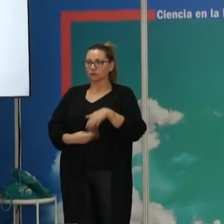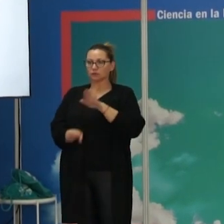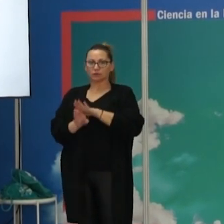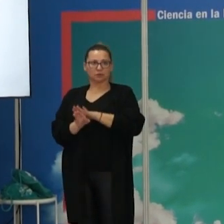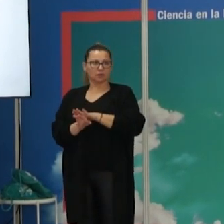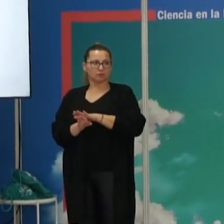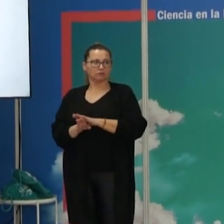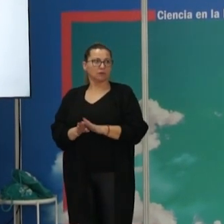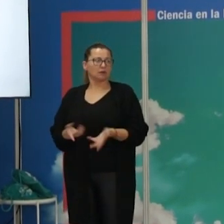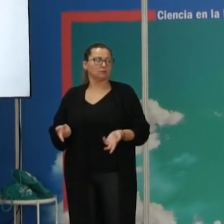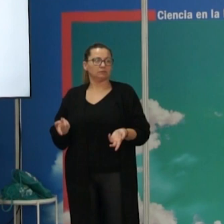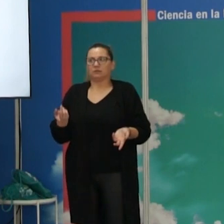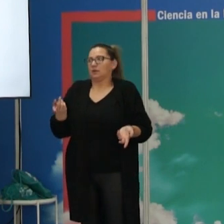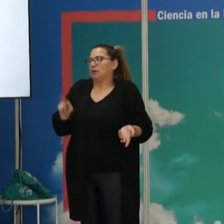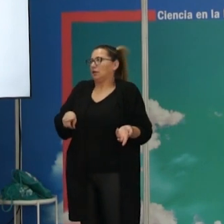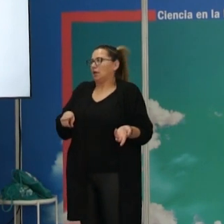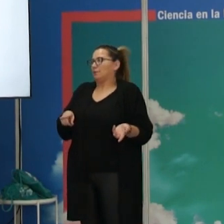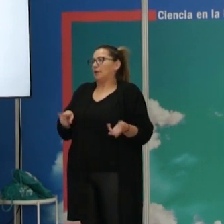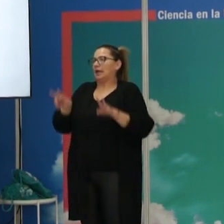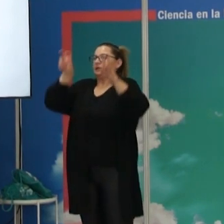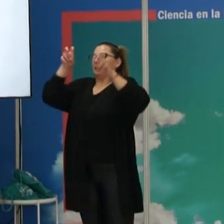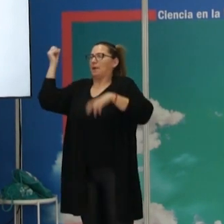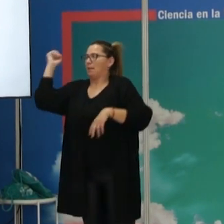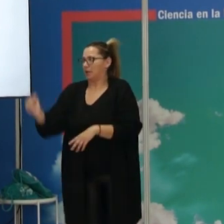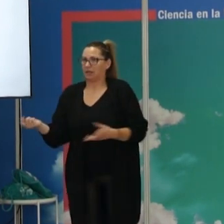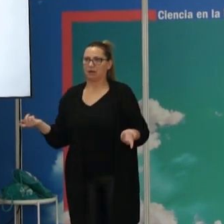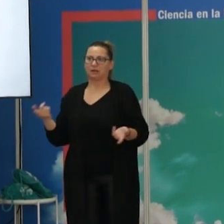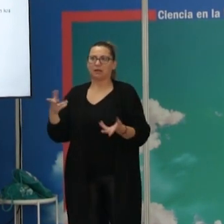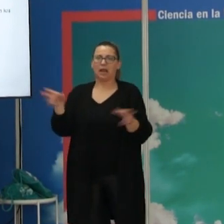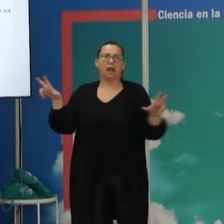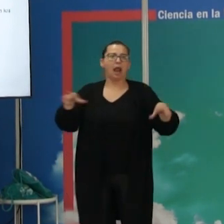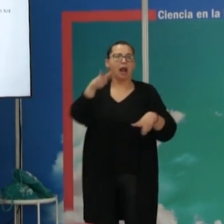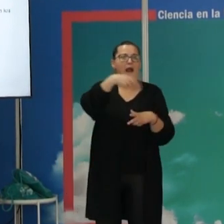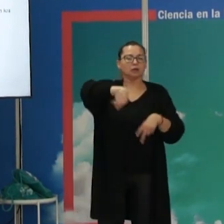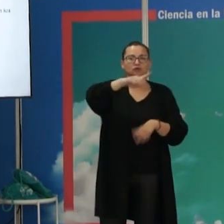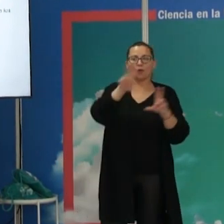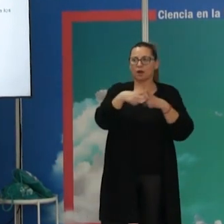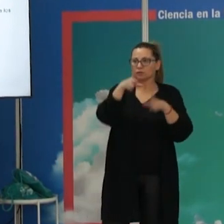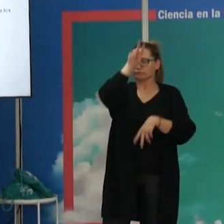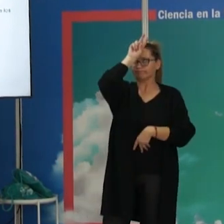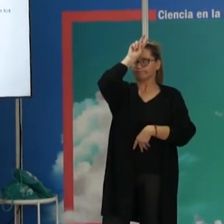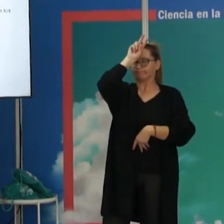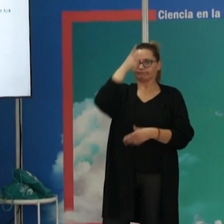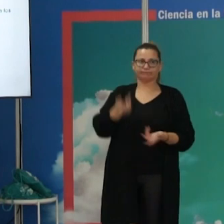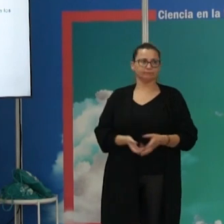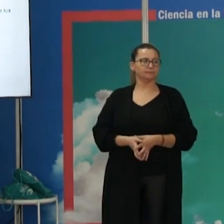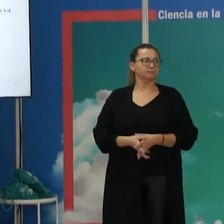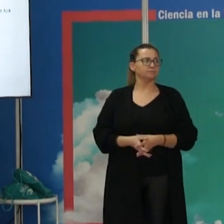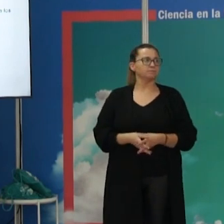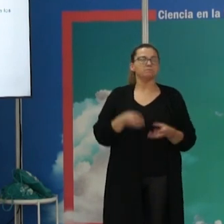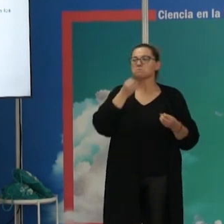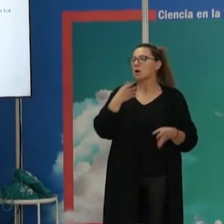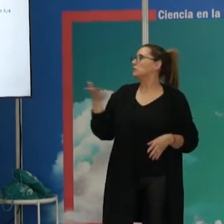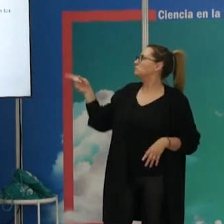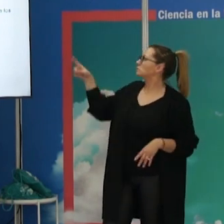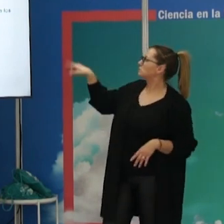una cuestión, que es una cuestión que importa a la sociedad y también a la medicina. Bueno, esto